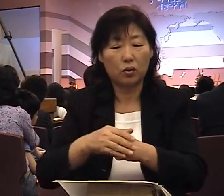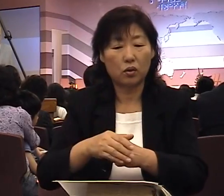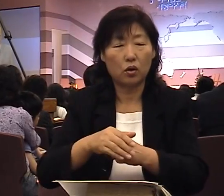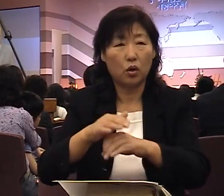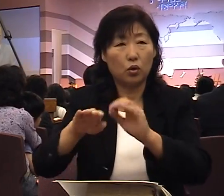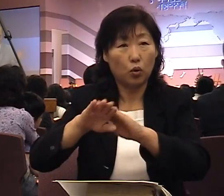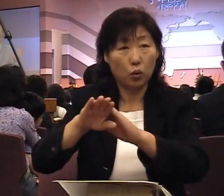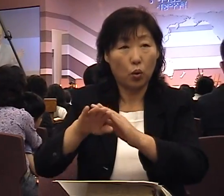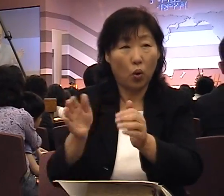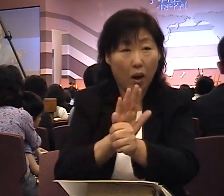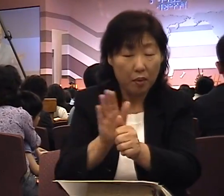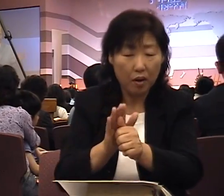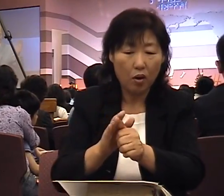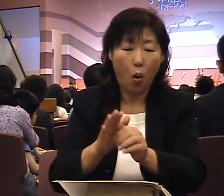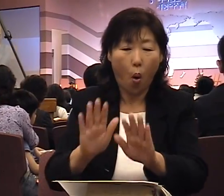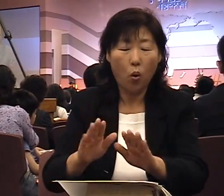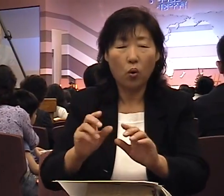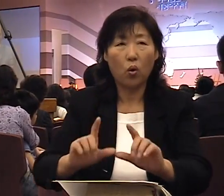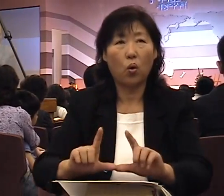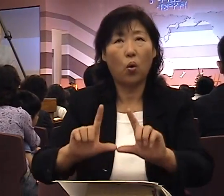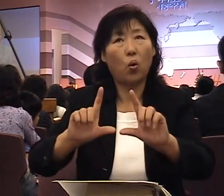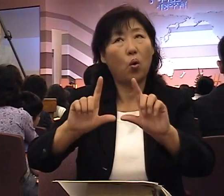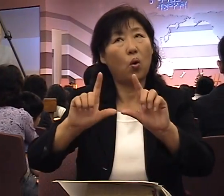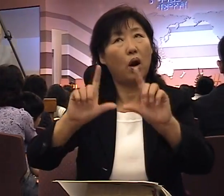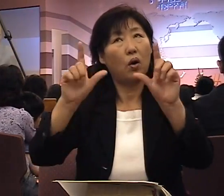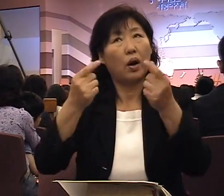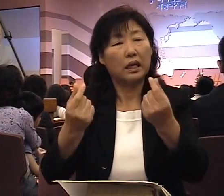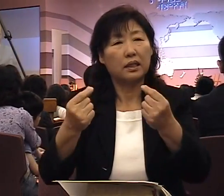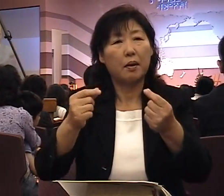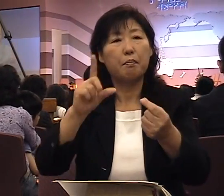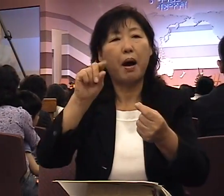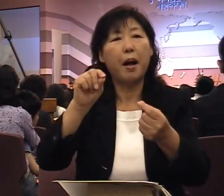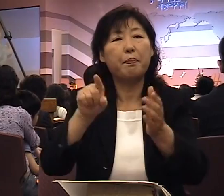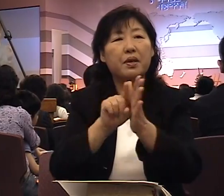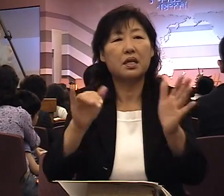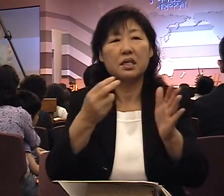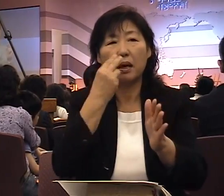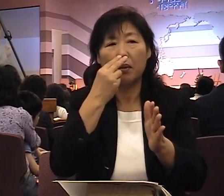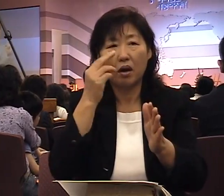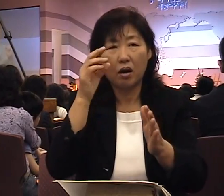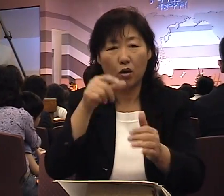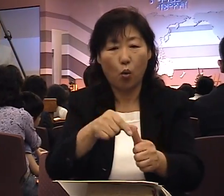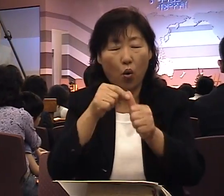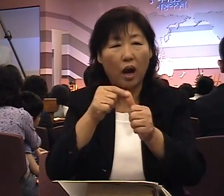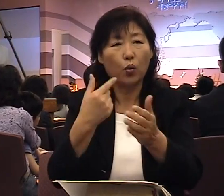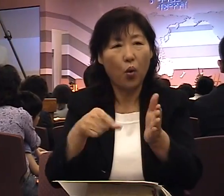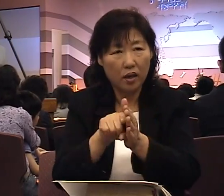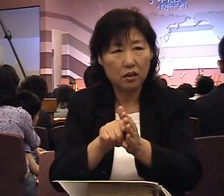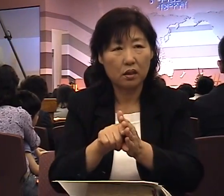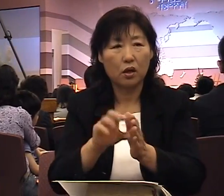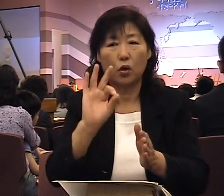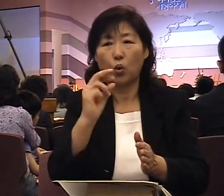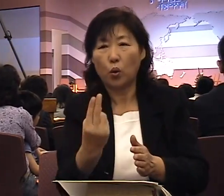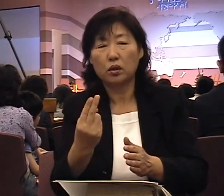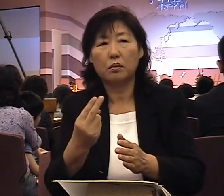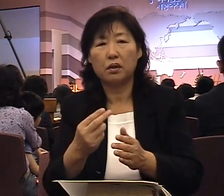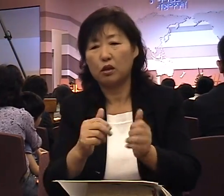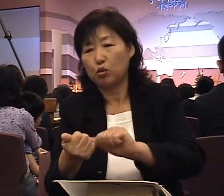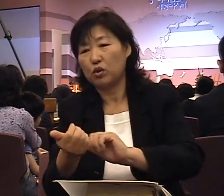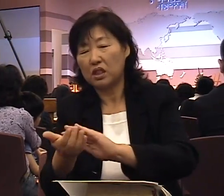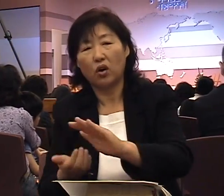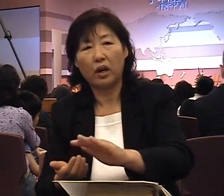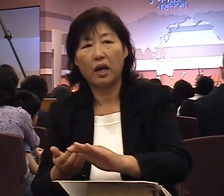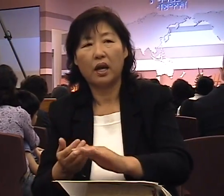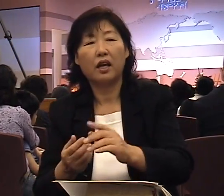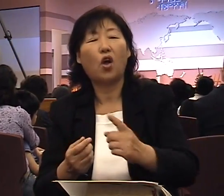선으로 바꾸사 오늘과 같이 만민의 생명을 구원하게 하시려 하셨나니. 요셉이 죽기 전에 형들에게 한 번 더